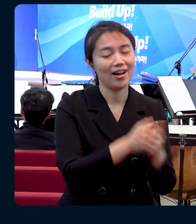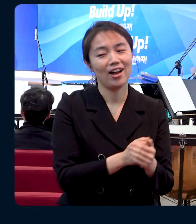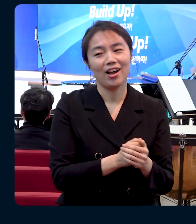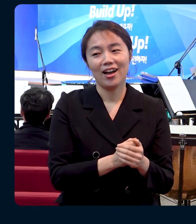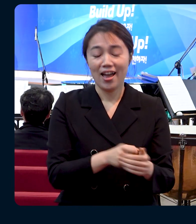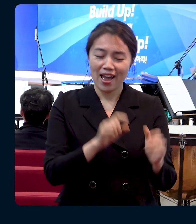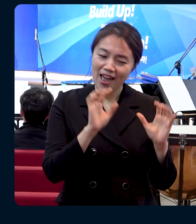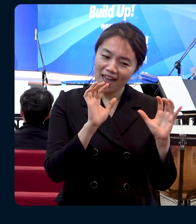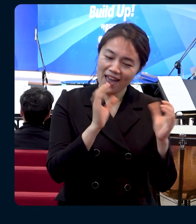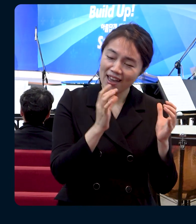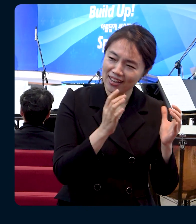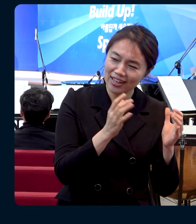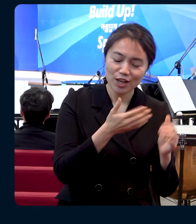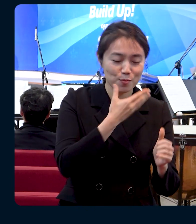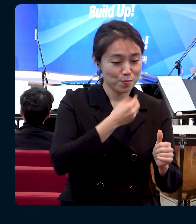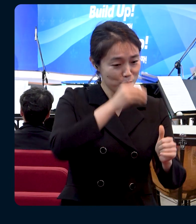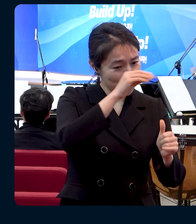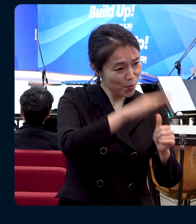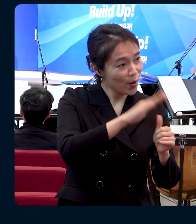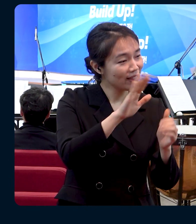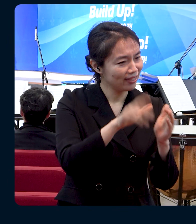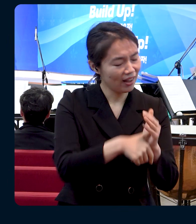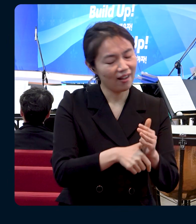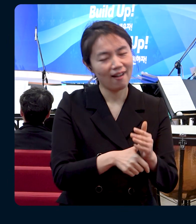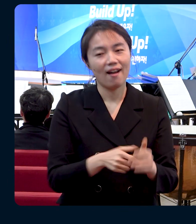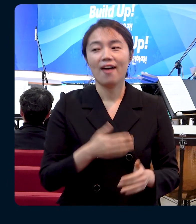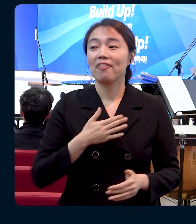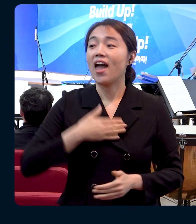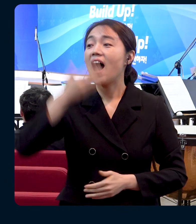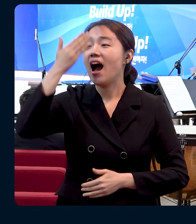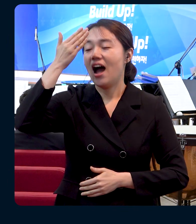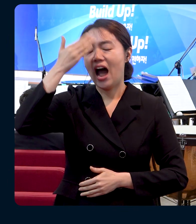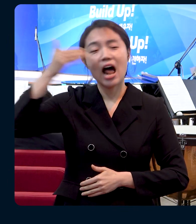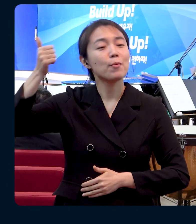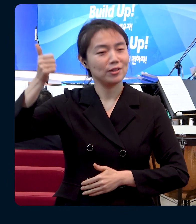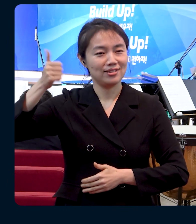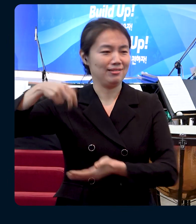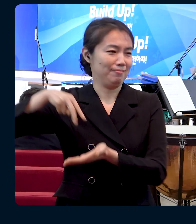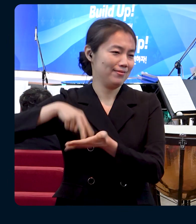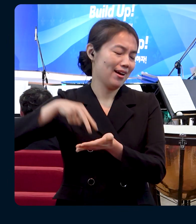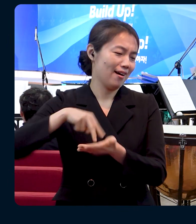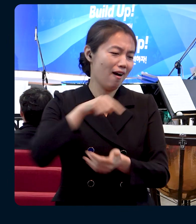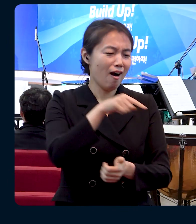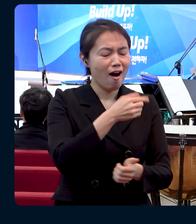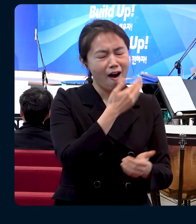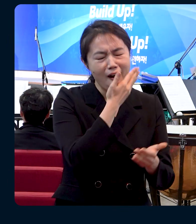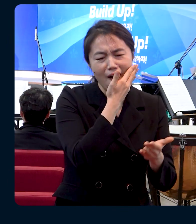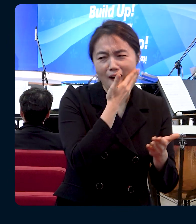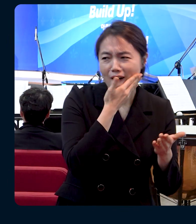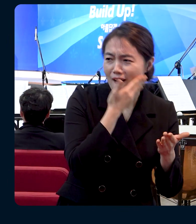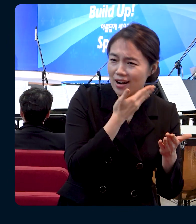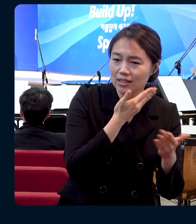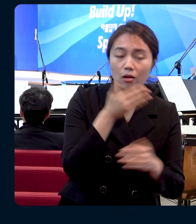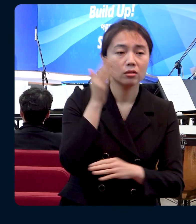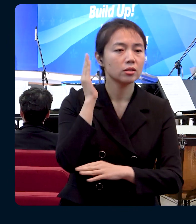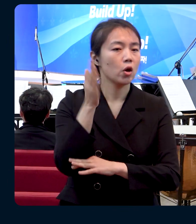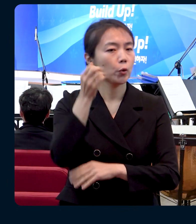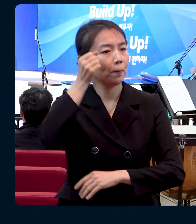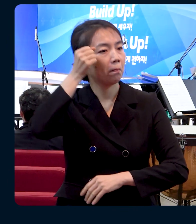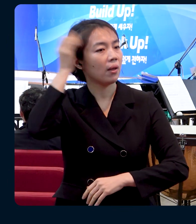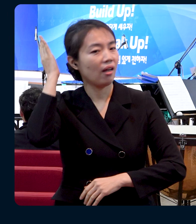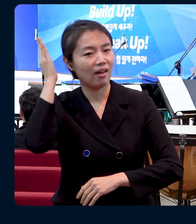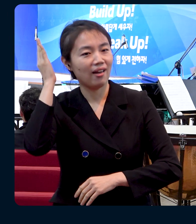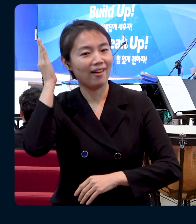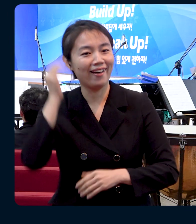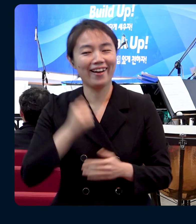갑자기 할아버지의 마음이 올라와가지고 거기에 너무 빠지다 보니까 설교를 막 잊어버릴 때도 있고 그럴 정도로.